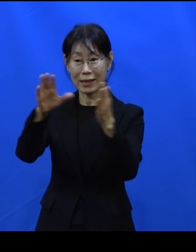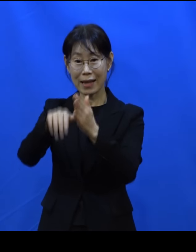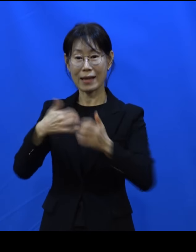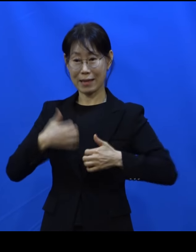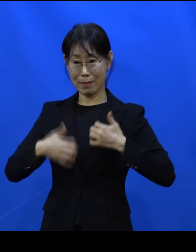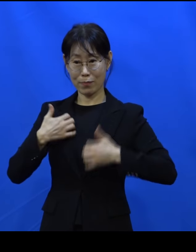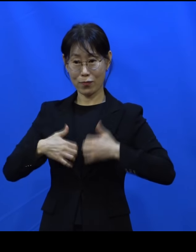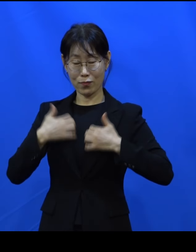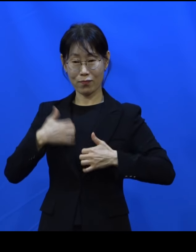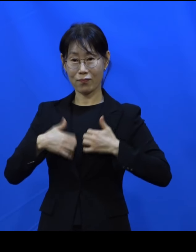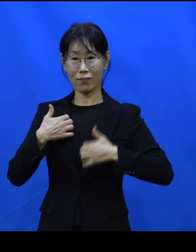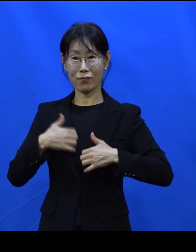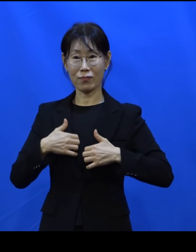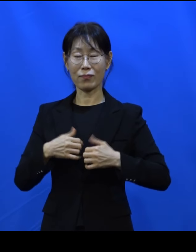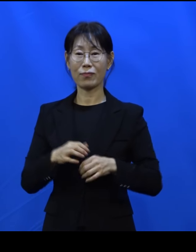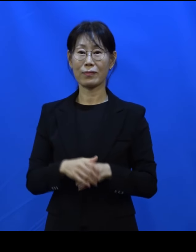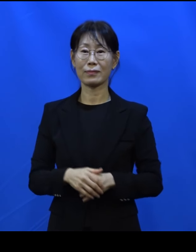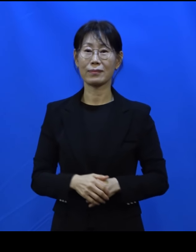거예요.